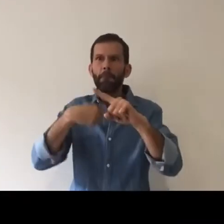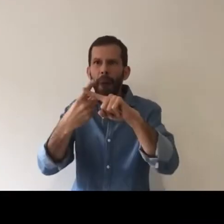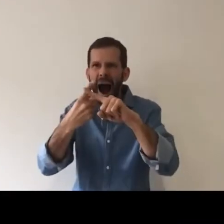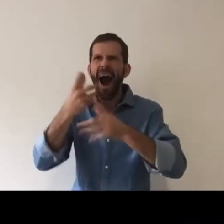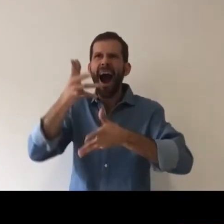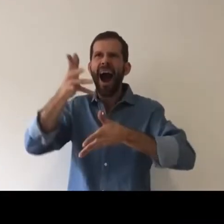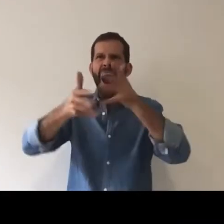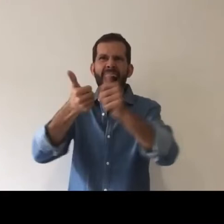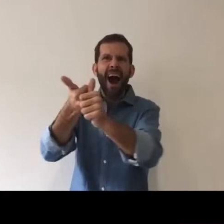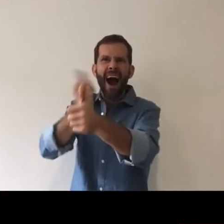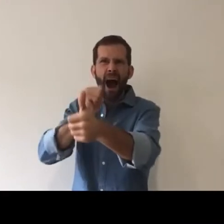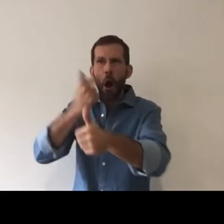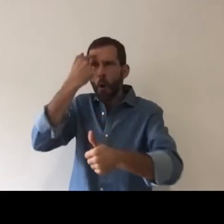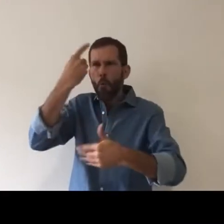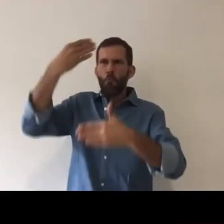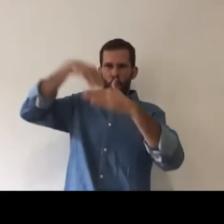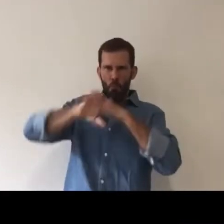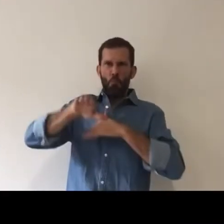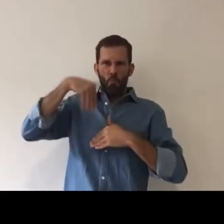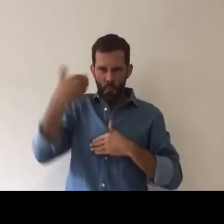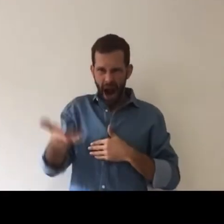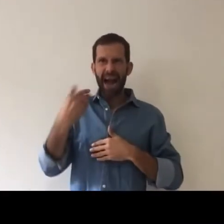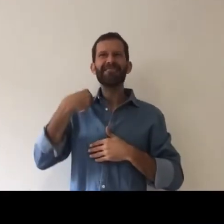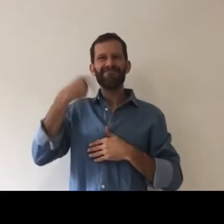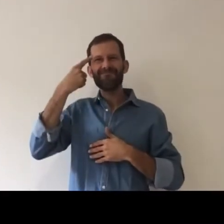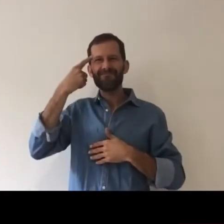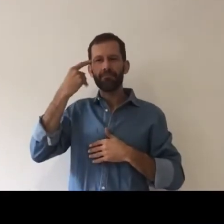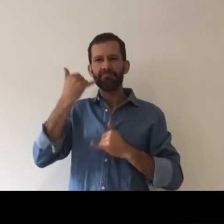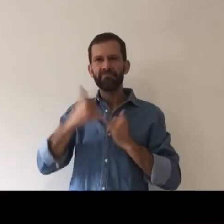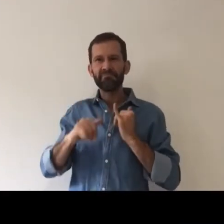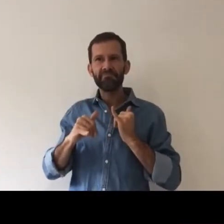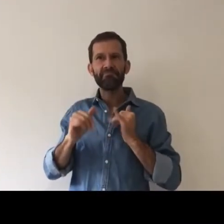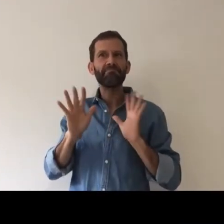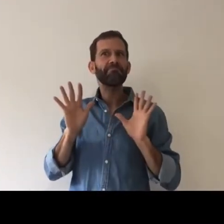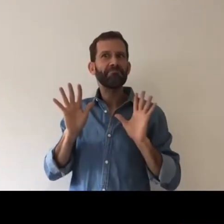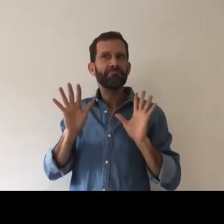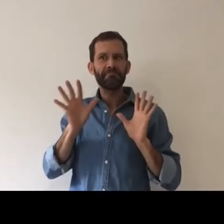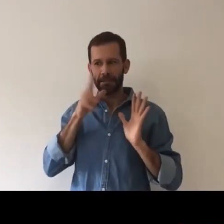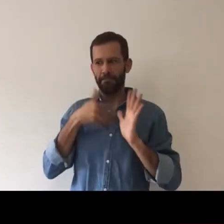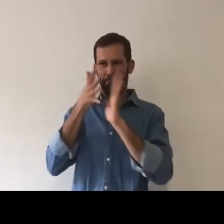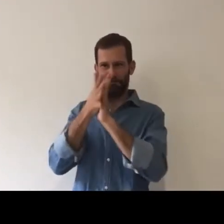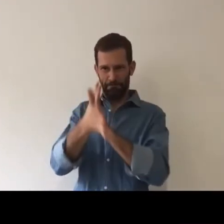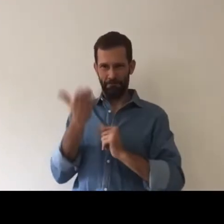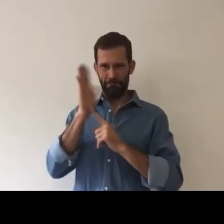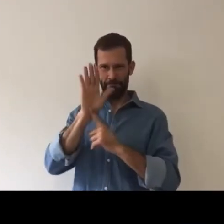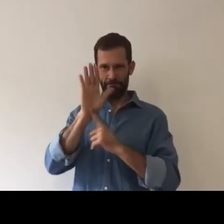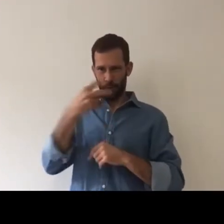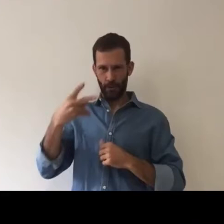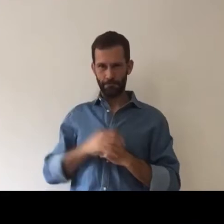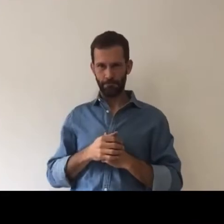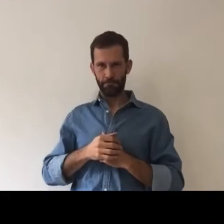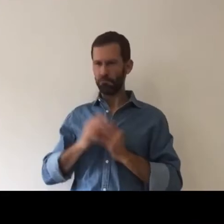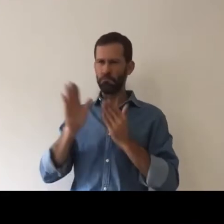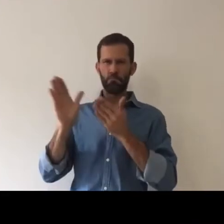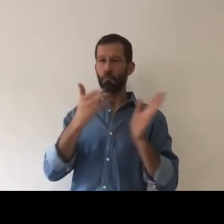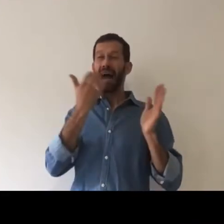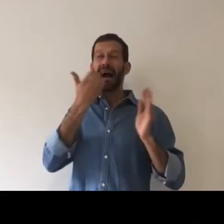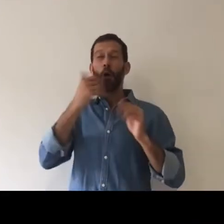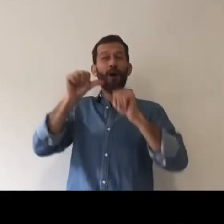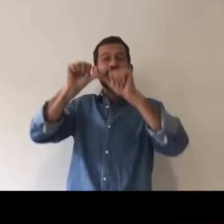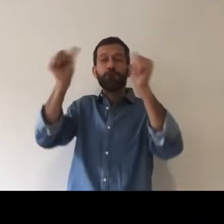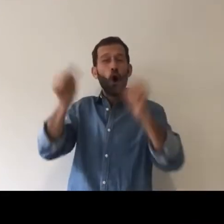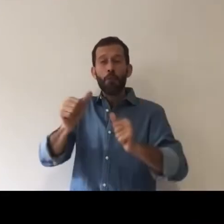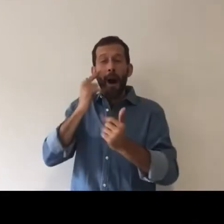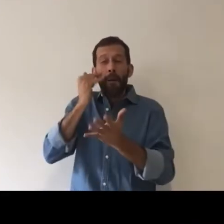movimiento. Es decir, había una imagen en movimiento, se pedía que se replicase para retenerla de mejor manera. ¿Y